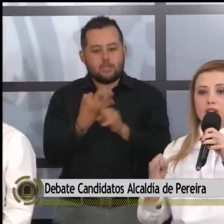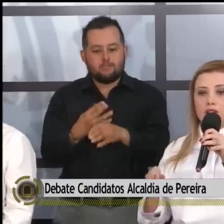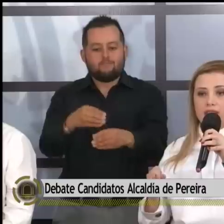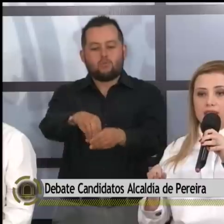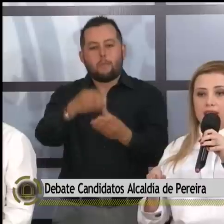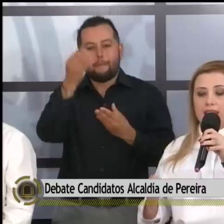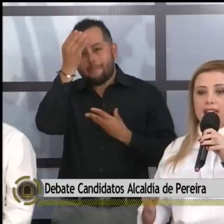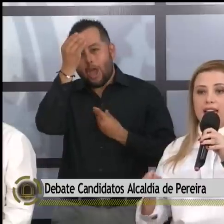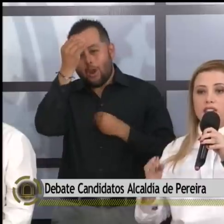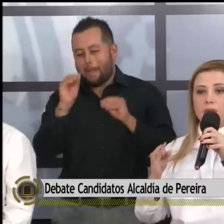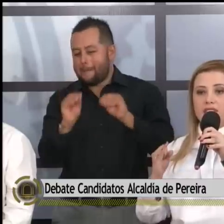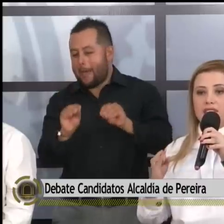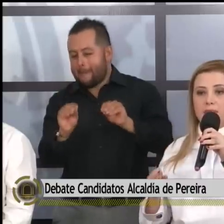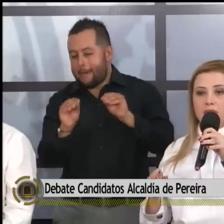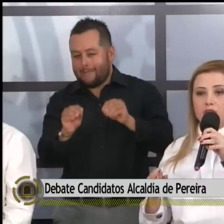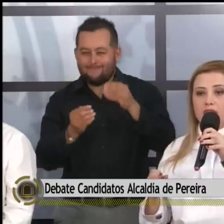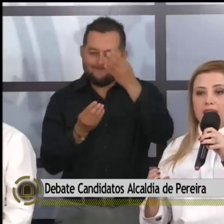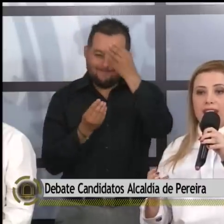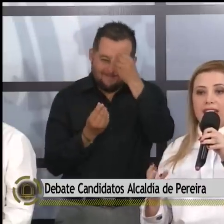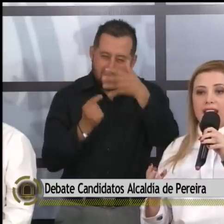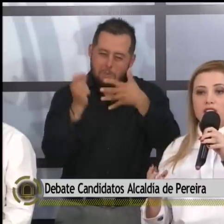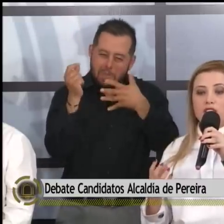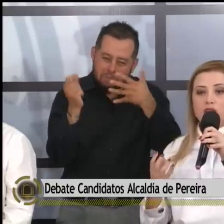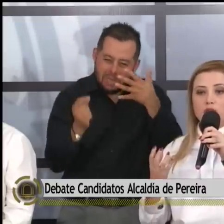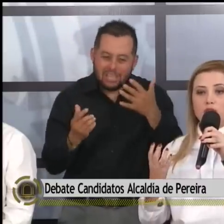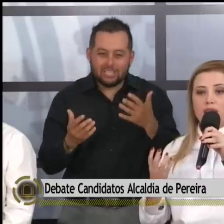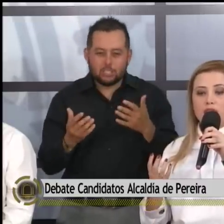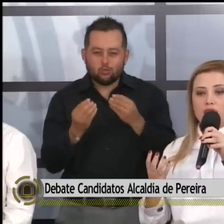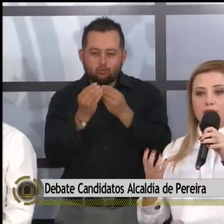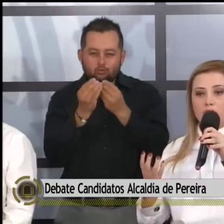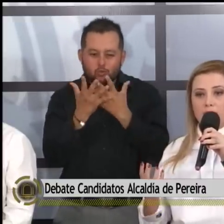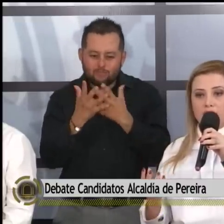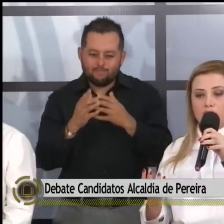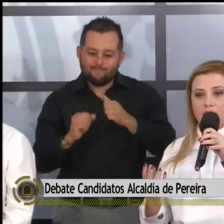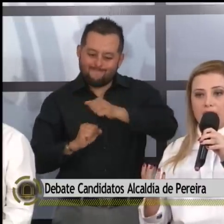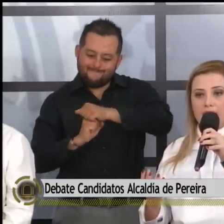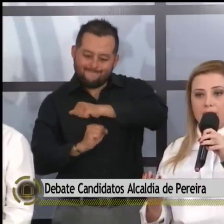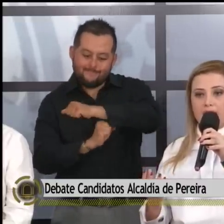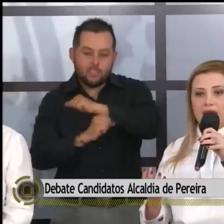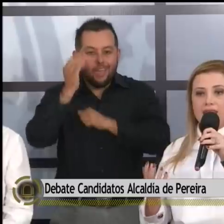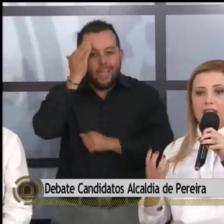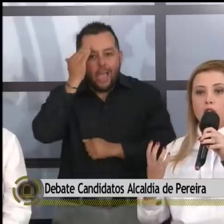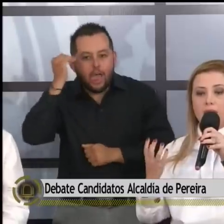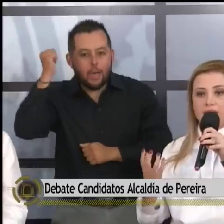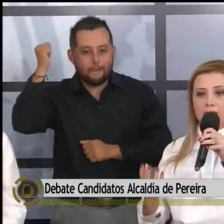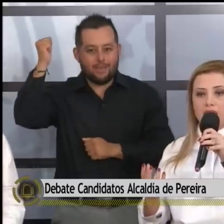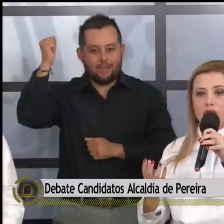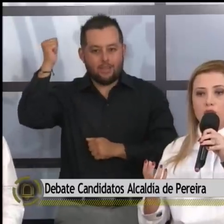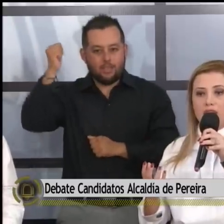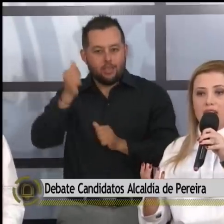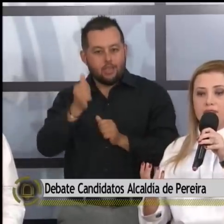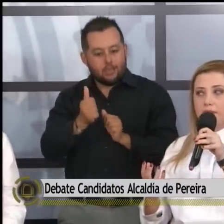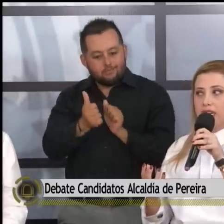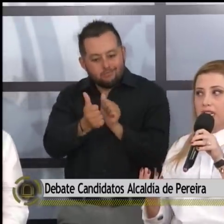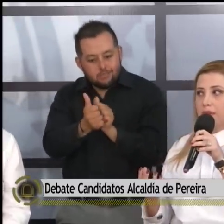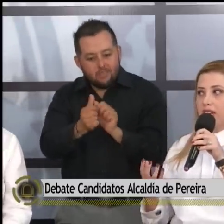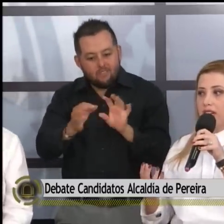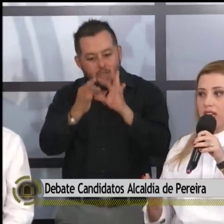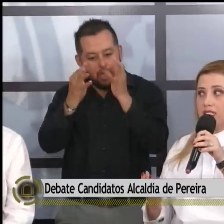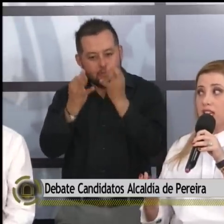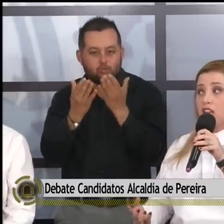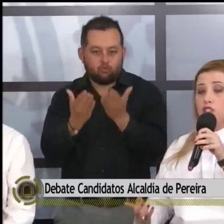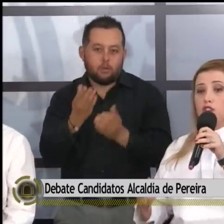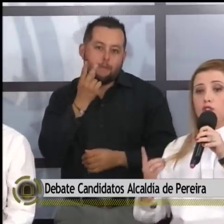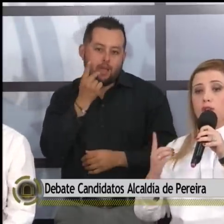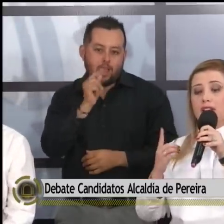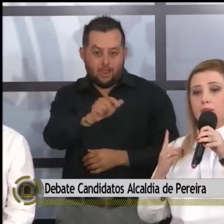generando valores, generando principios, generando y estructurando esa formación académica y ese acompañamiento hoy a las familias